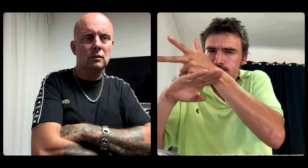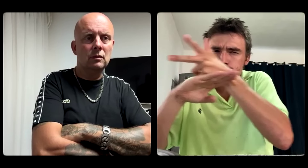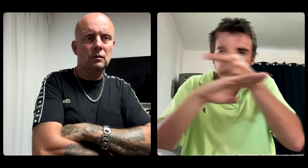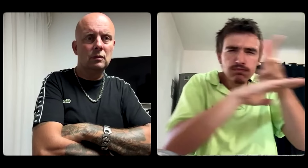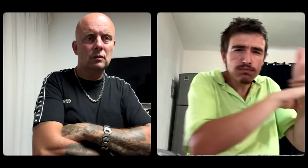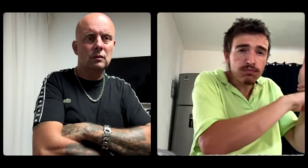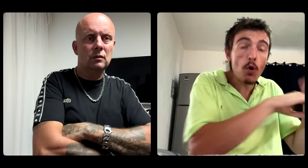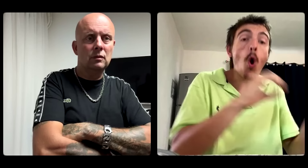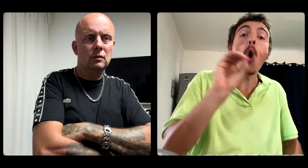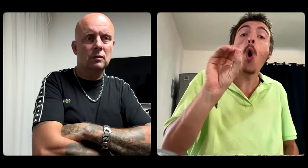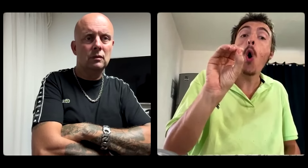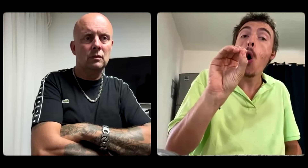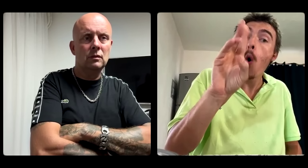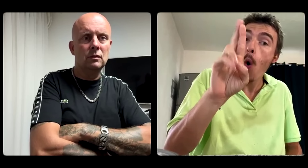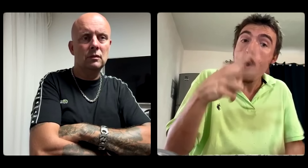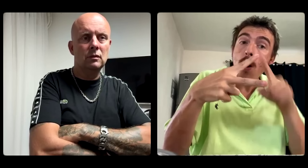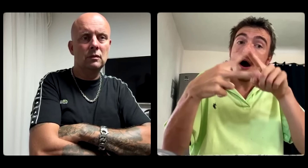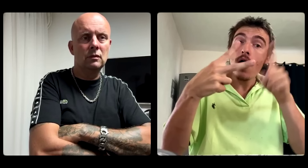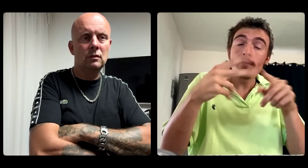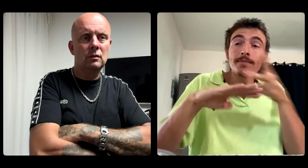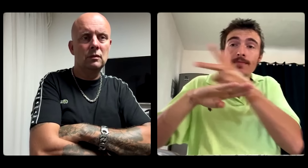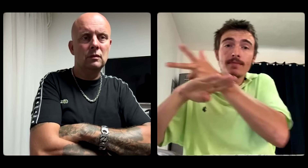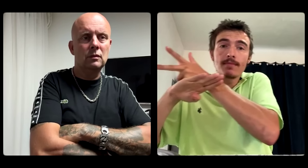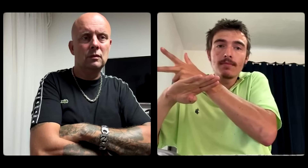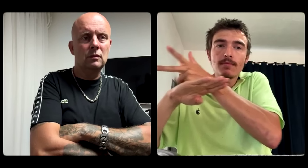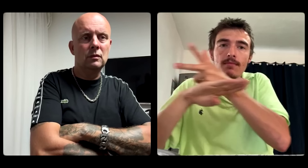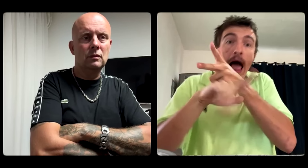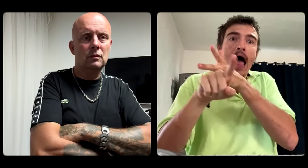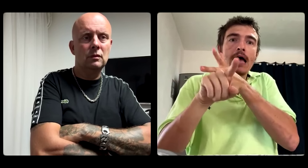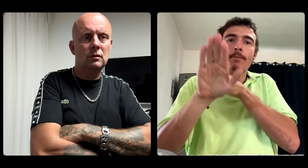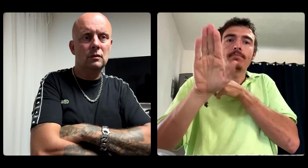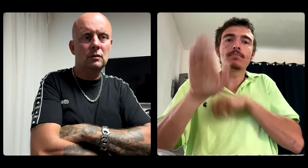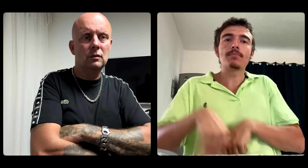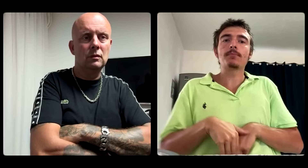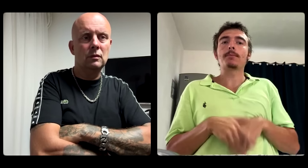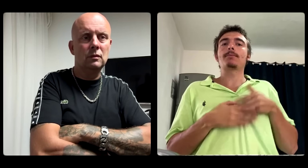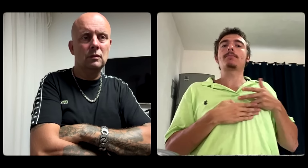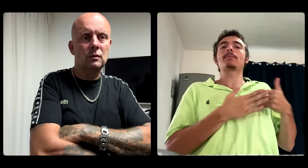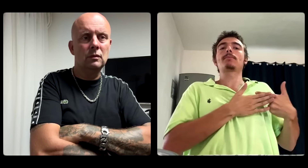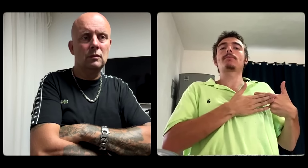Nee, ik denk het niet. Namelijk ook niet, maar ik wil er niet aan denken.